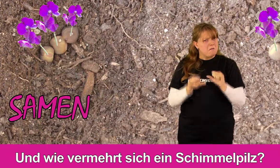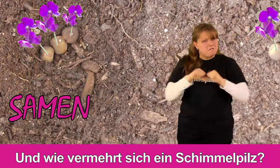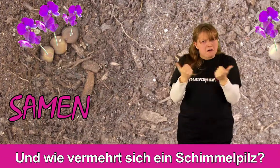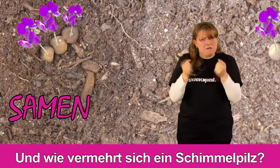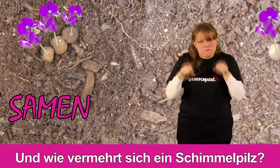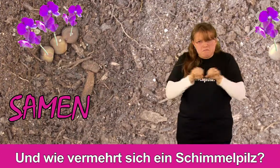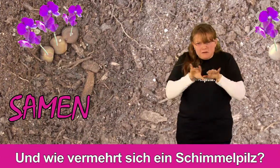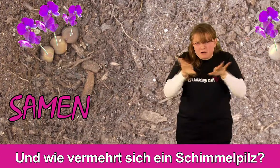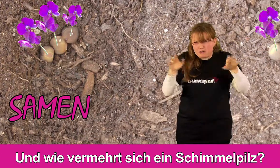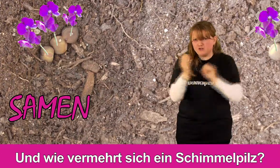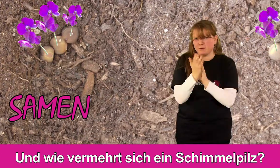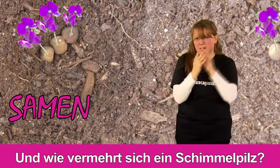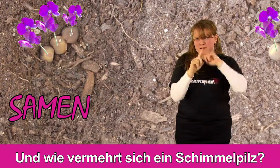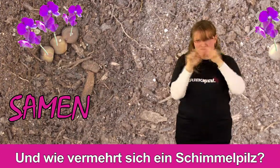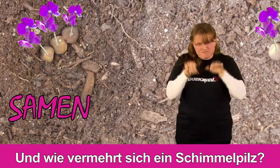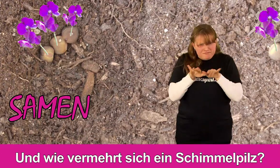Und wie vermehrt sich ein Schimmelpilz?